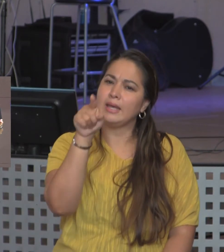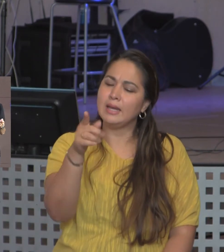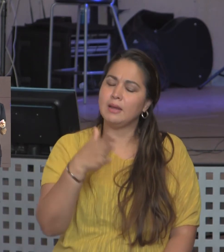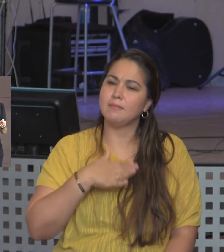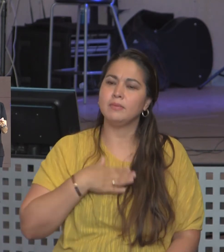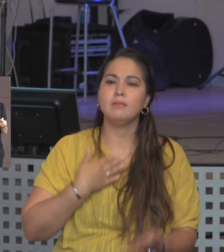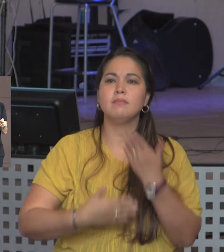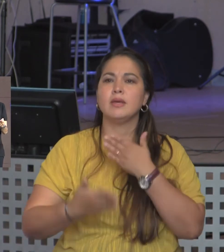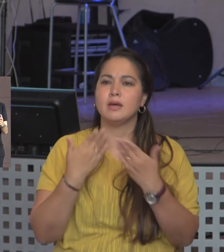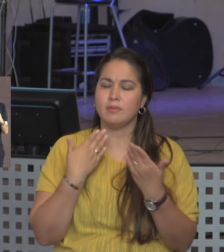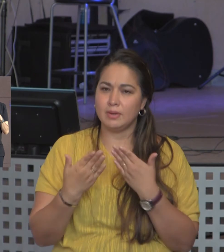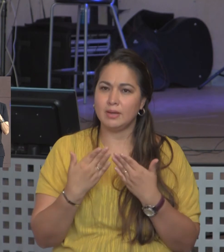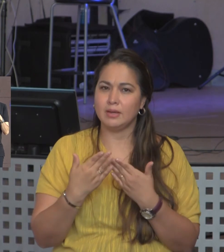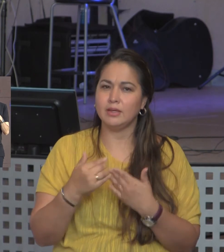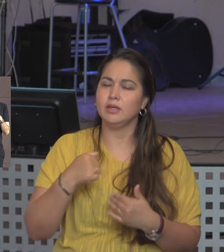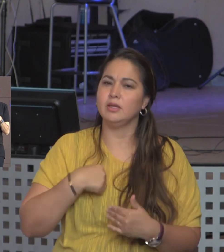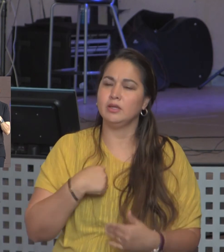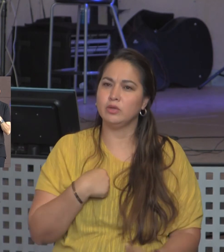¿Quién te habla?